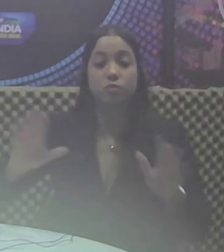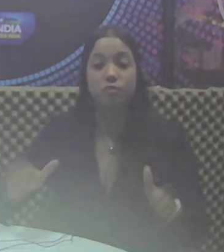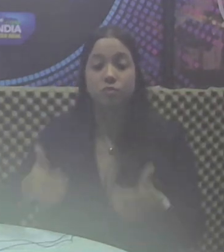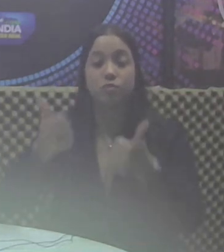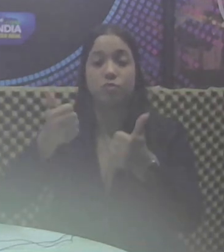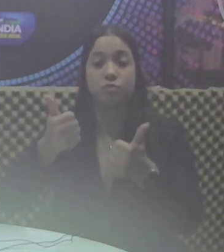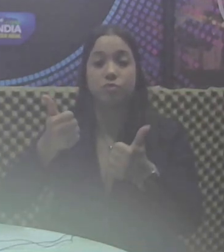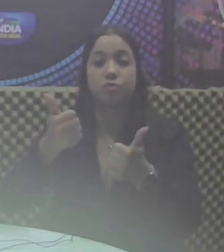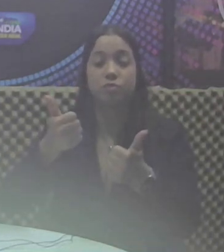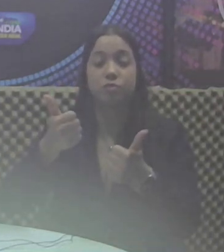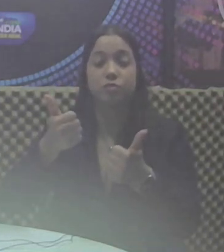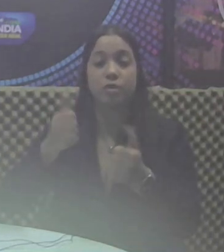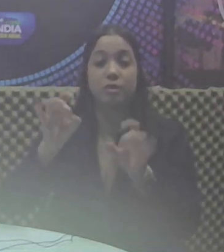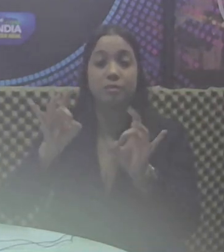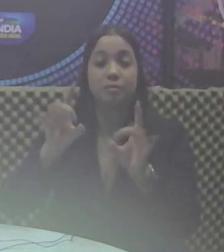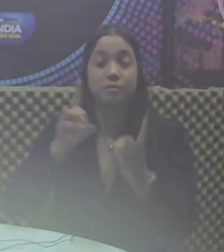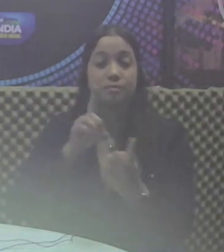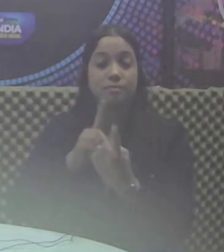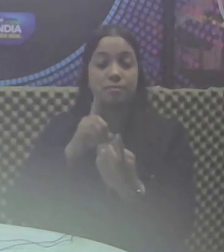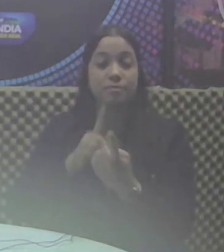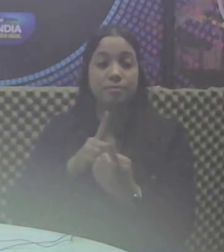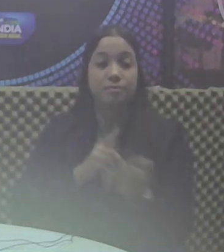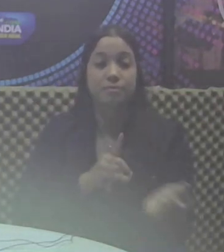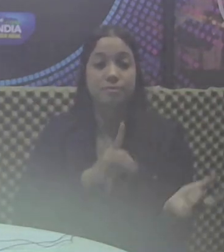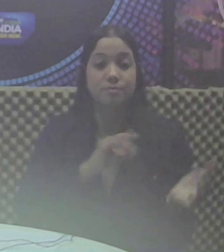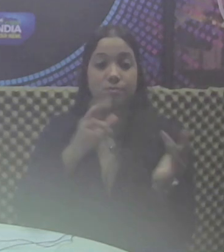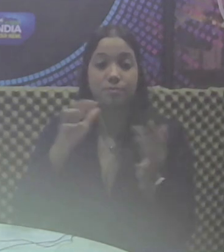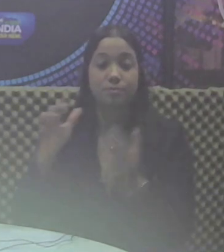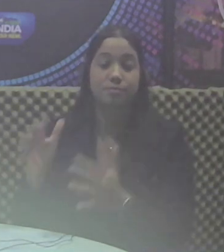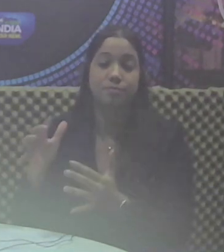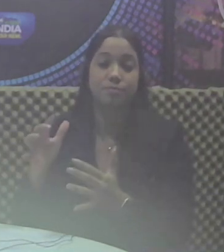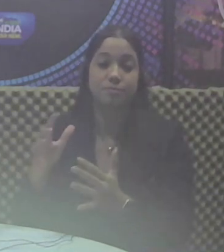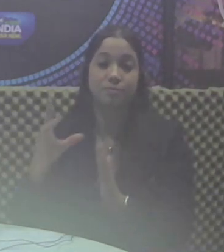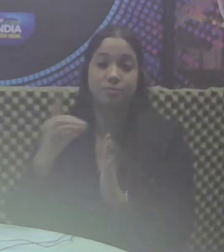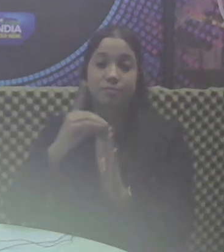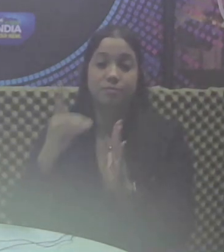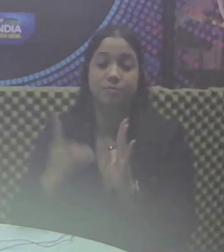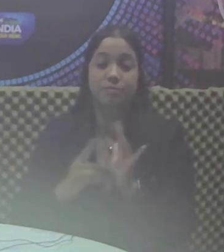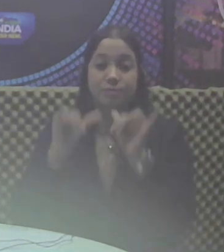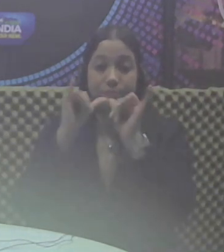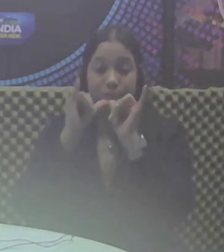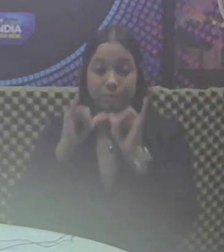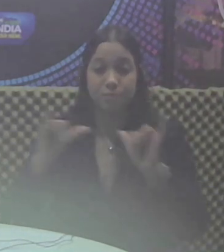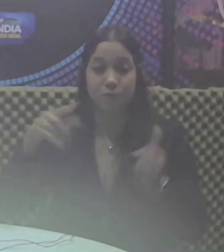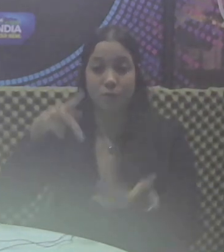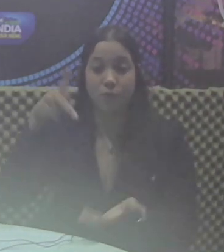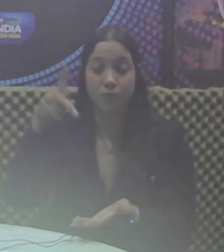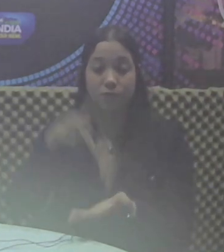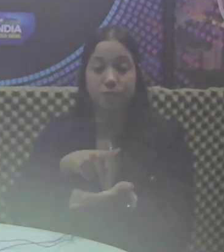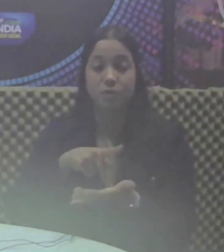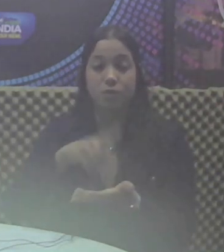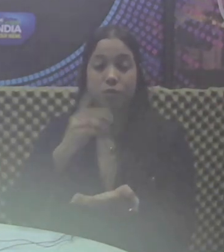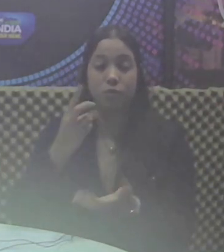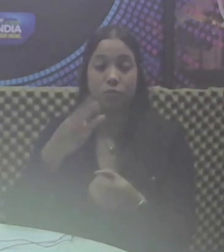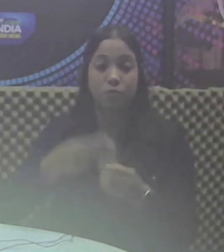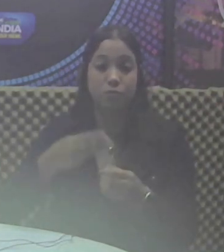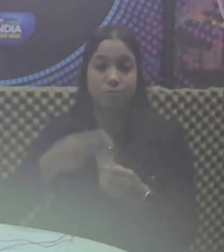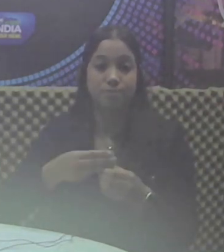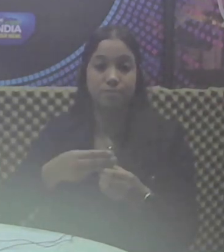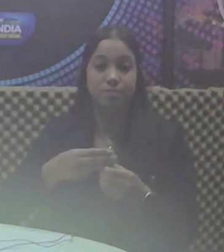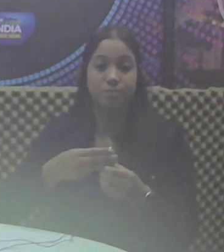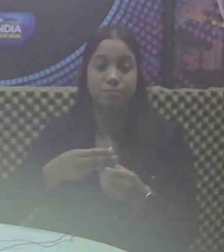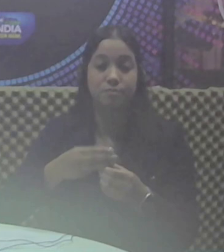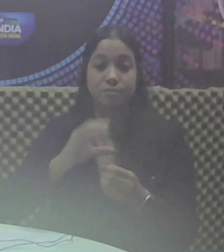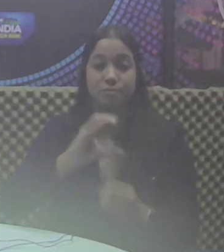garantir atendimento especializado neste período, conforme decreto publicado no Diário Oficial do município. O